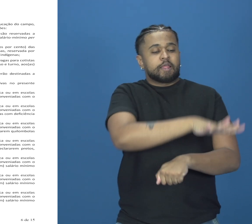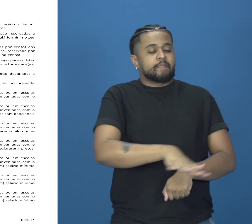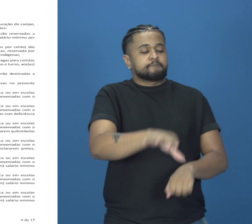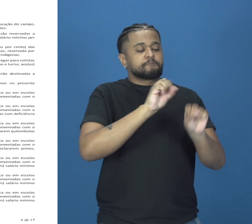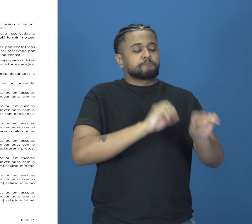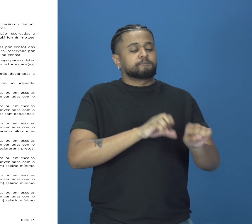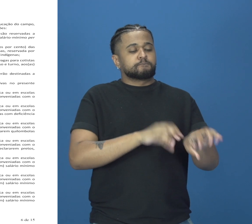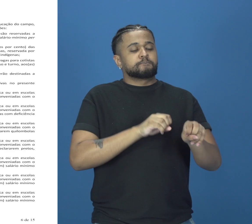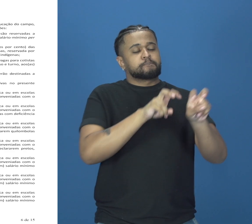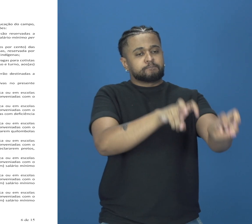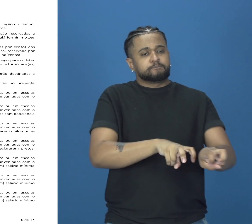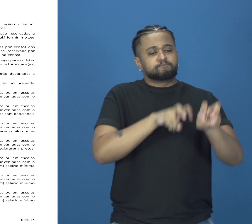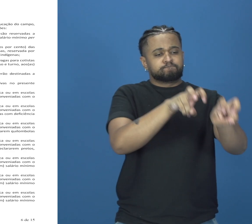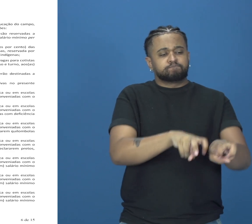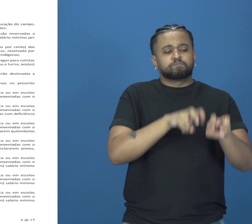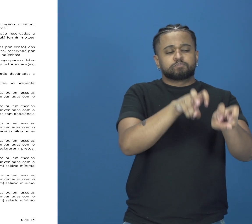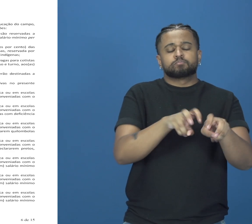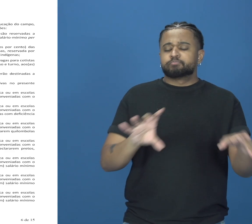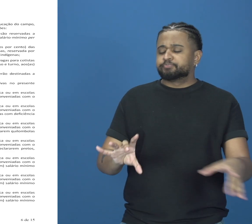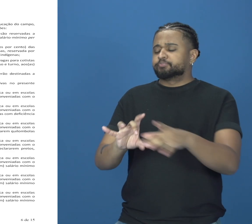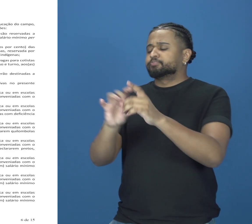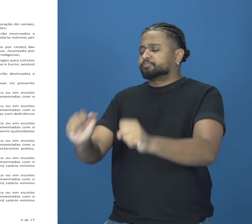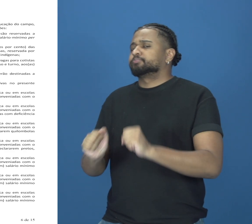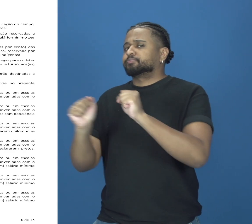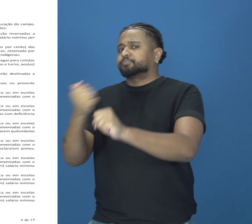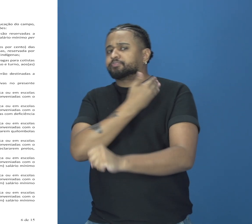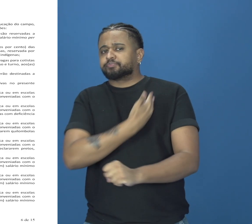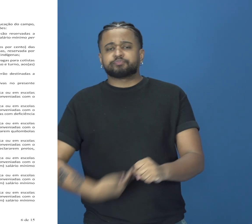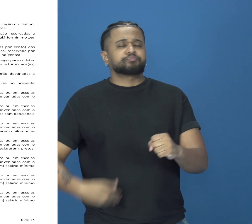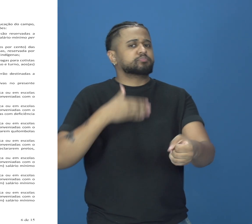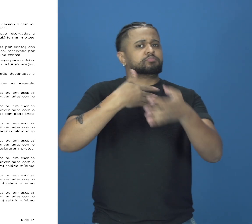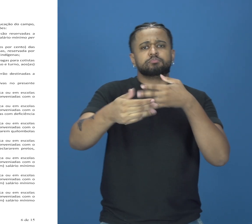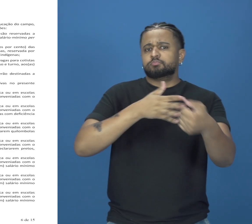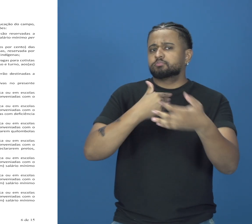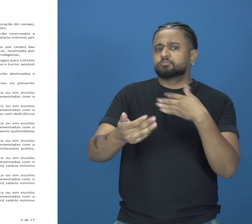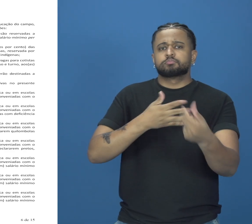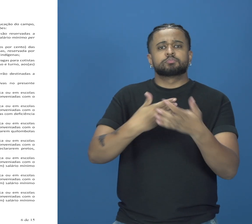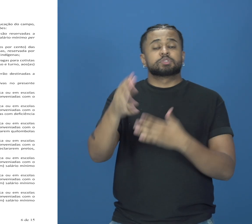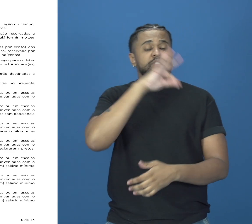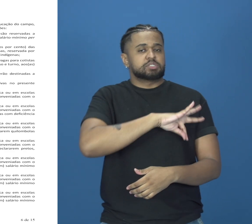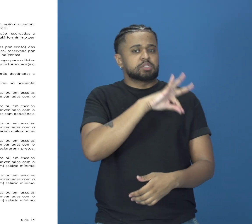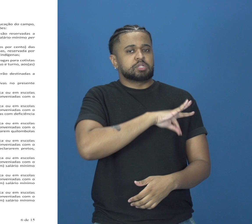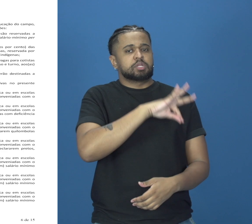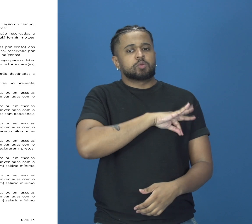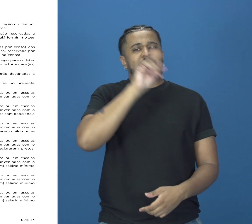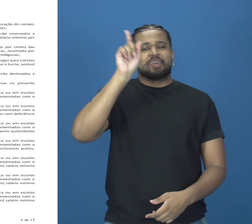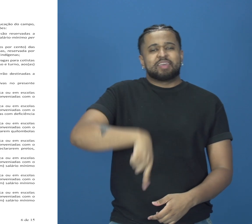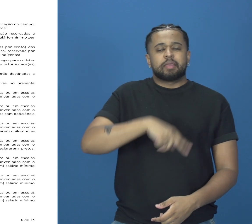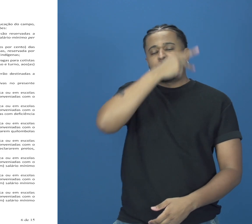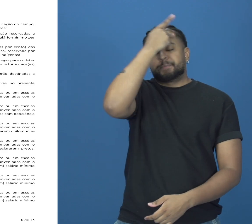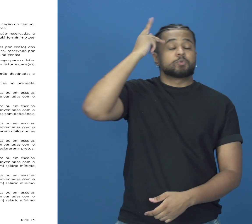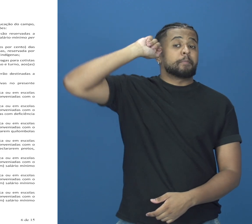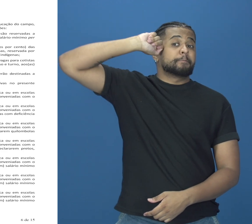da educação do campo, conveniadas com o poder público, independentemente de renda, que se